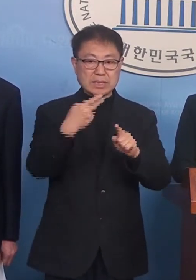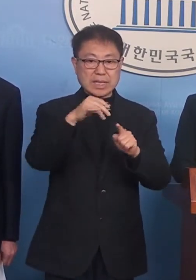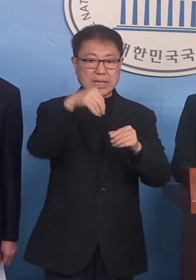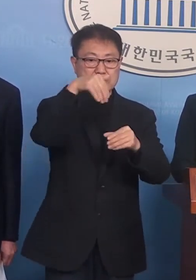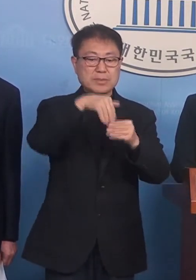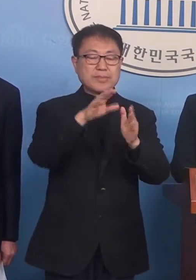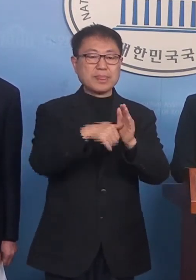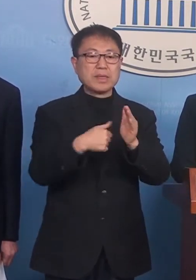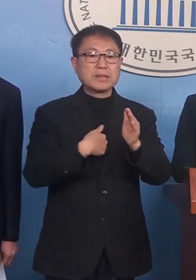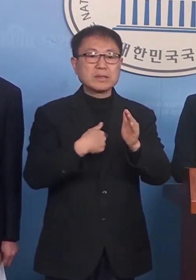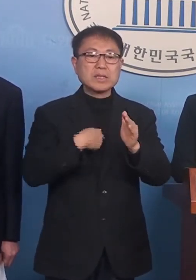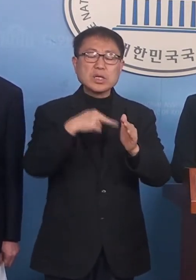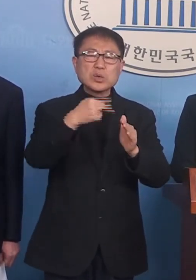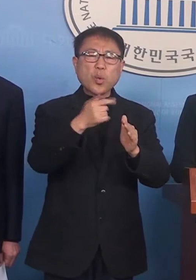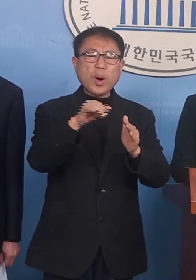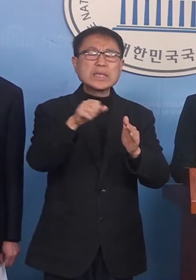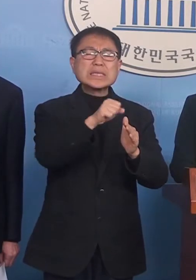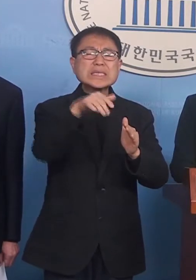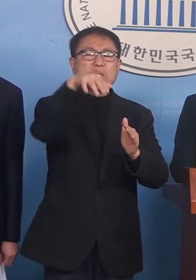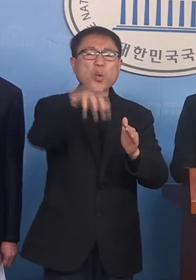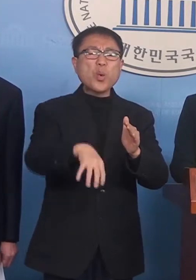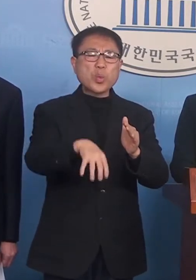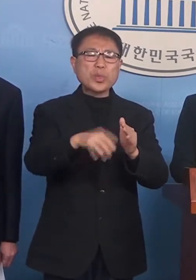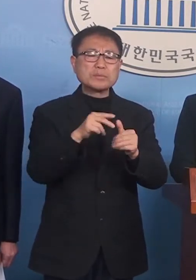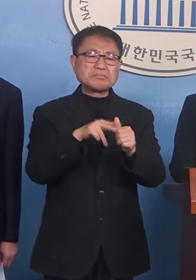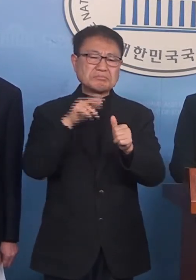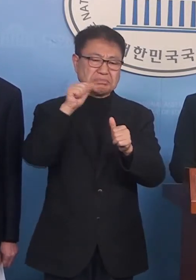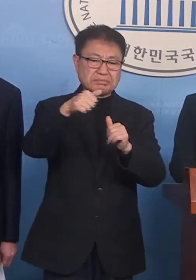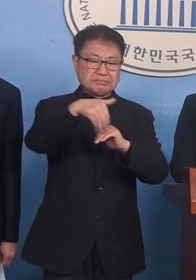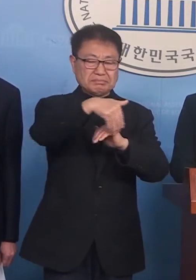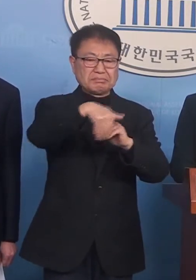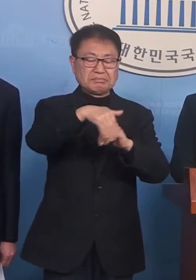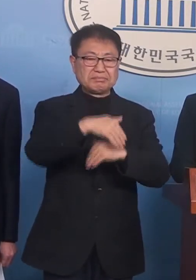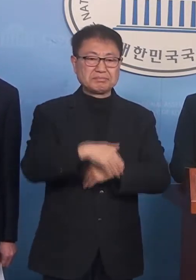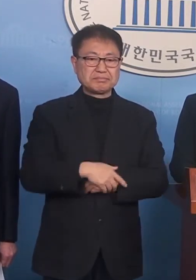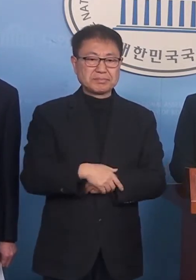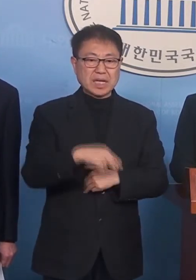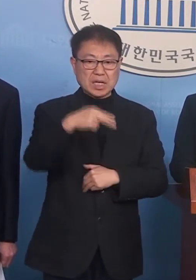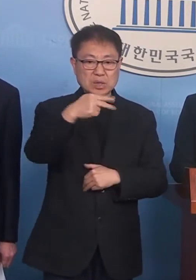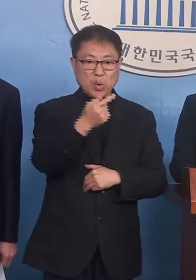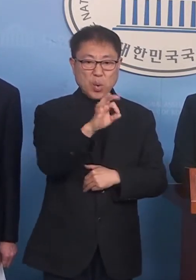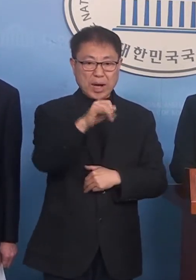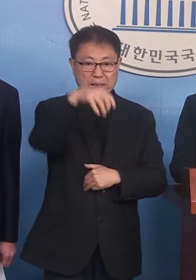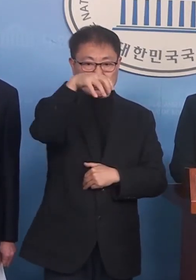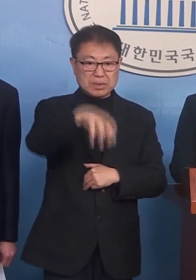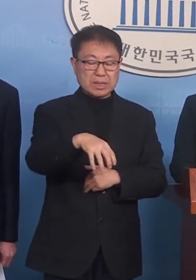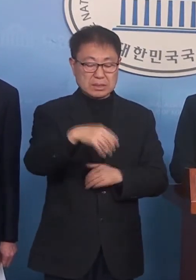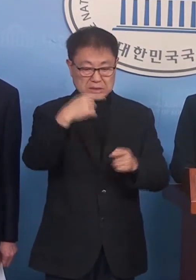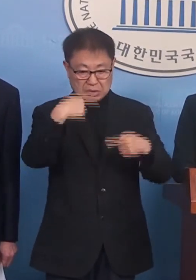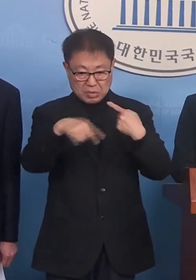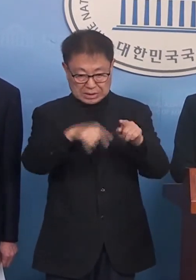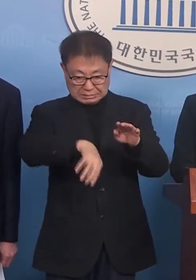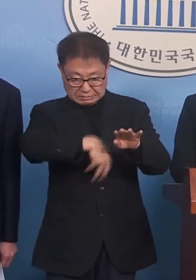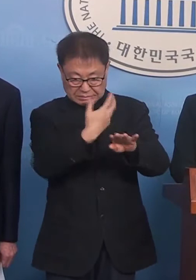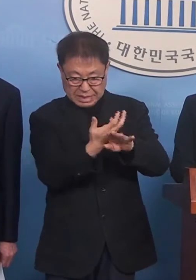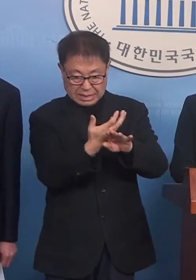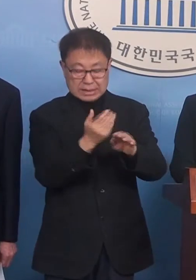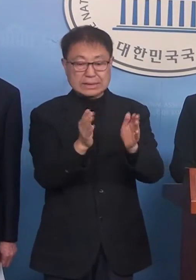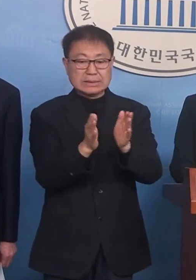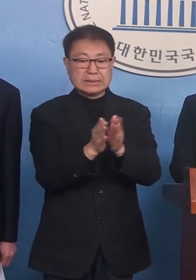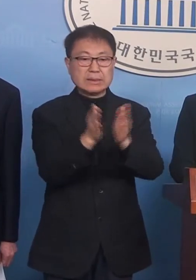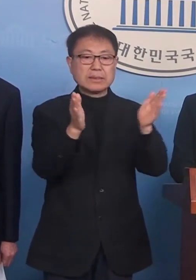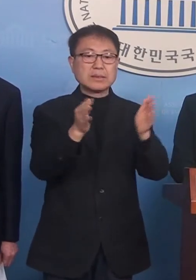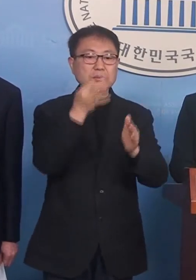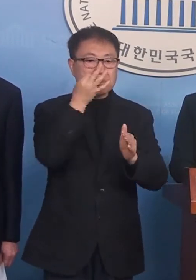총선에서 안양시 동안을 지역에 출마를 합니다. 안양시 동안을에서 정치개혁의 신호탄을 쏘아